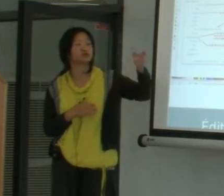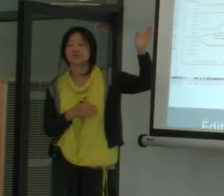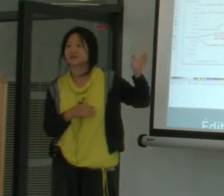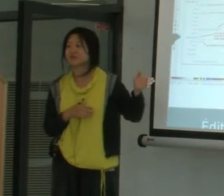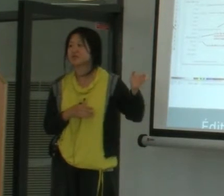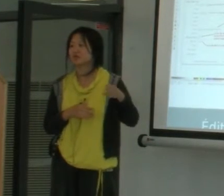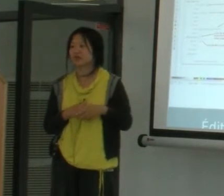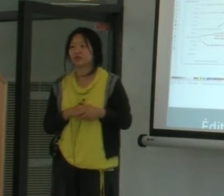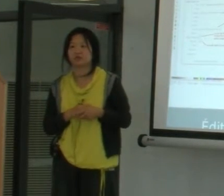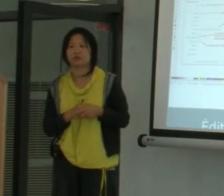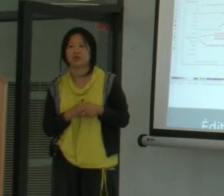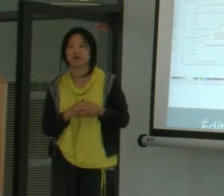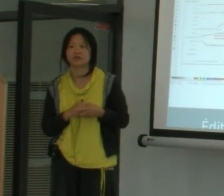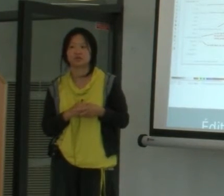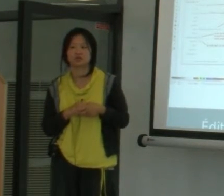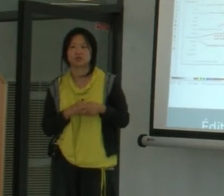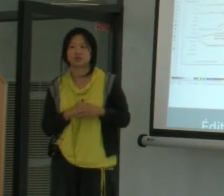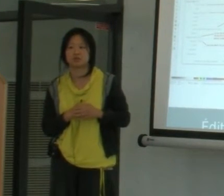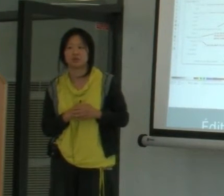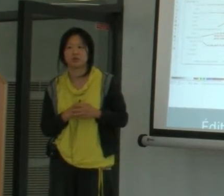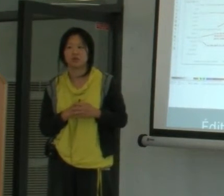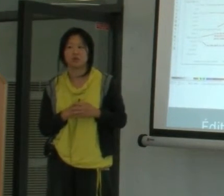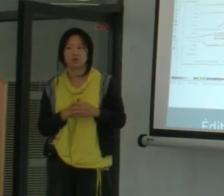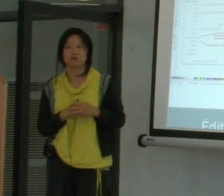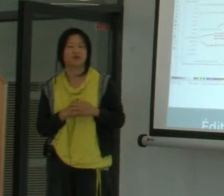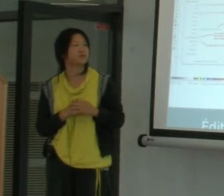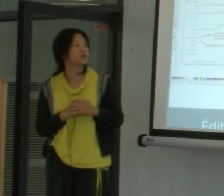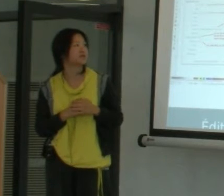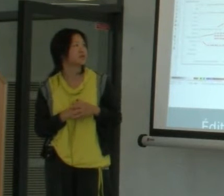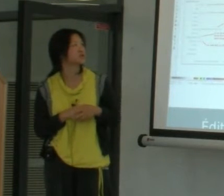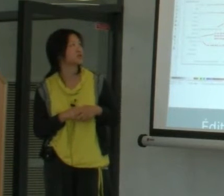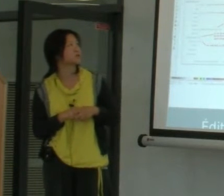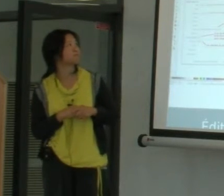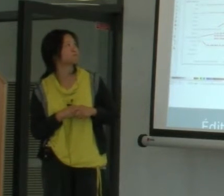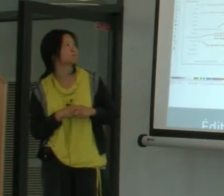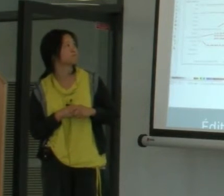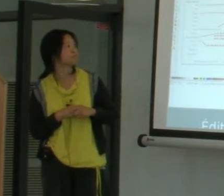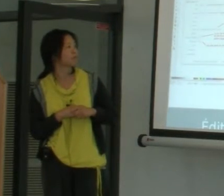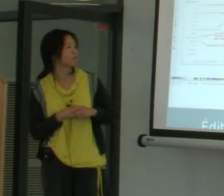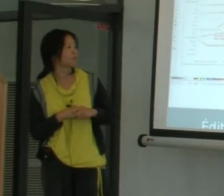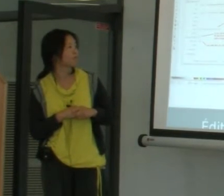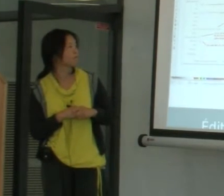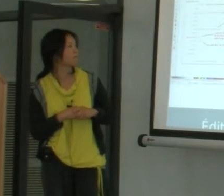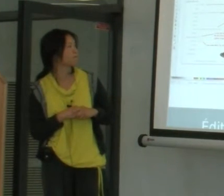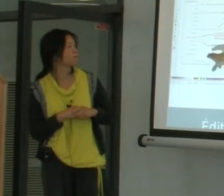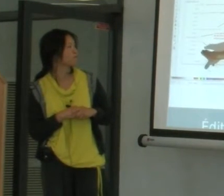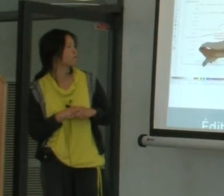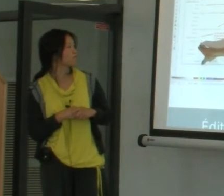Voilà, donc tout ça c'est visible en fait et rattaché au dossier des fichiers SVG.